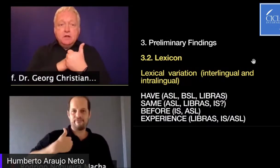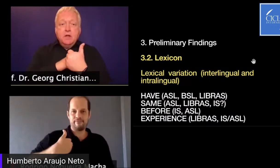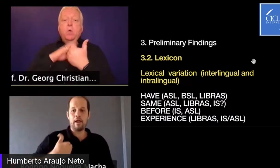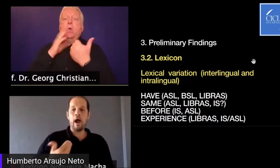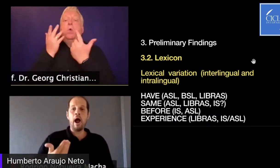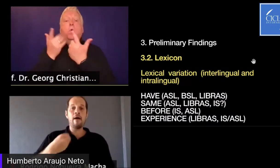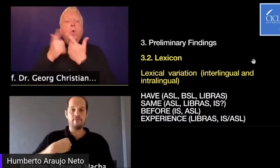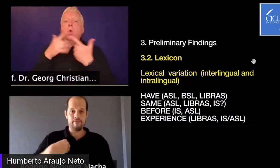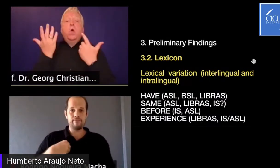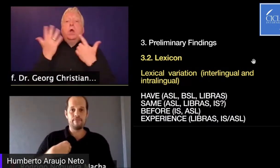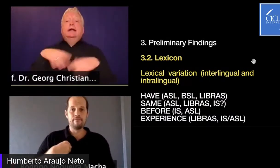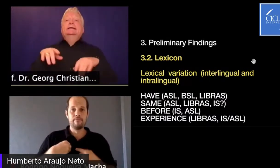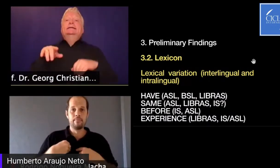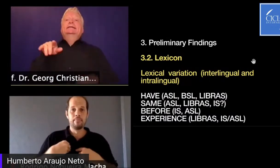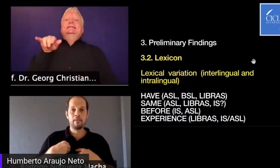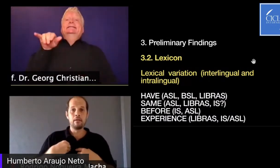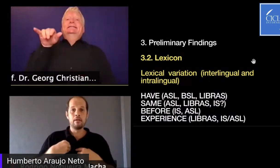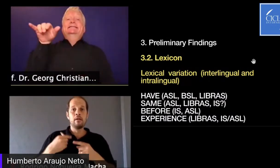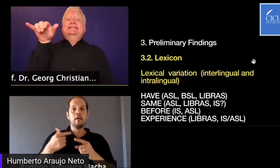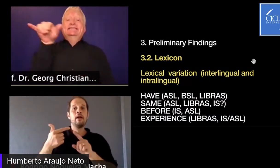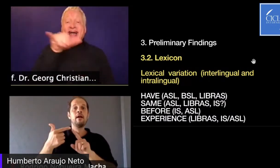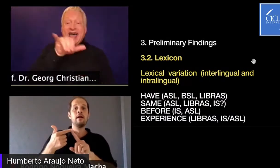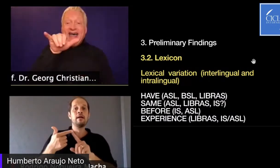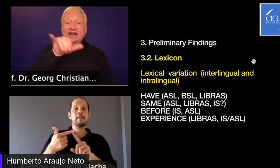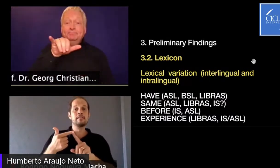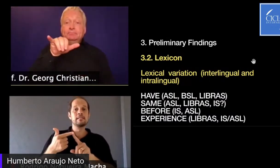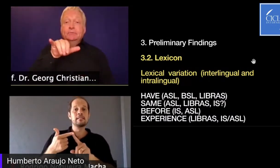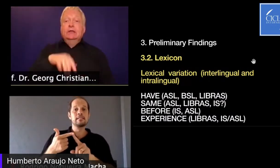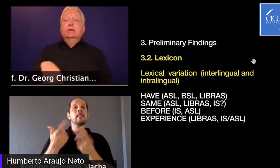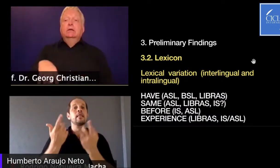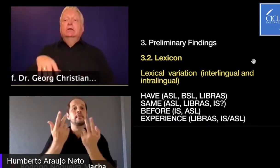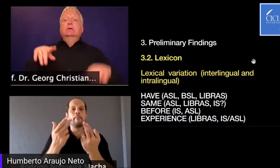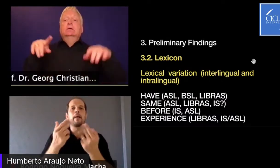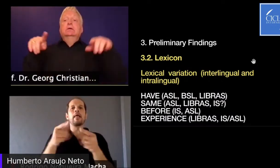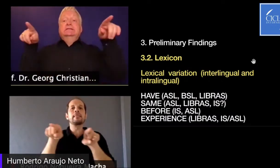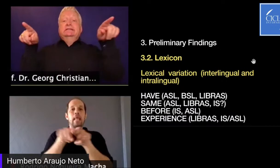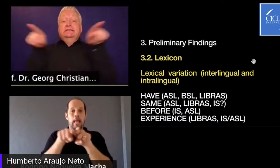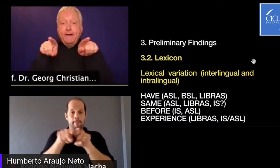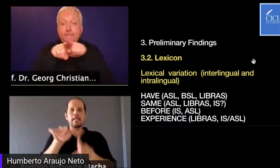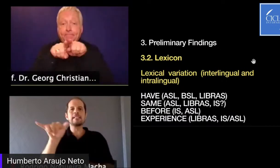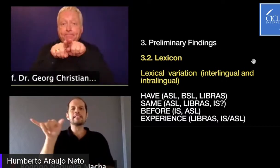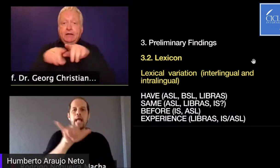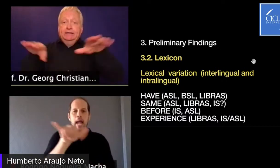Em língua de sinais internacional, tem uma série de configurações possíveis.